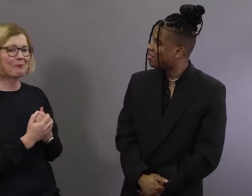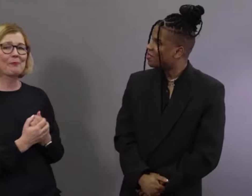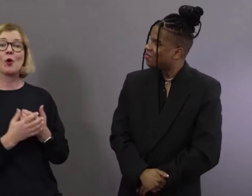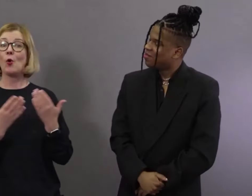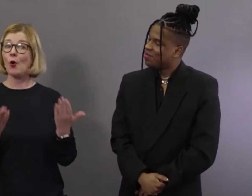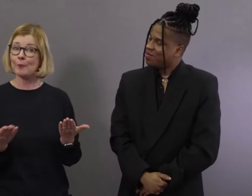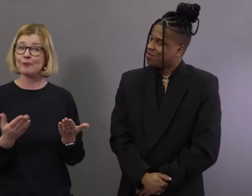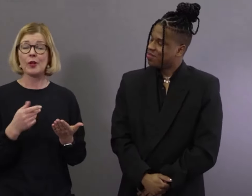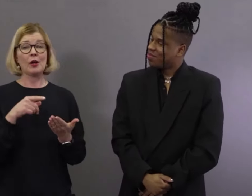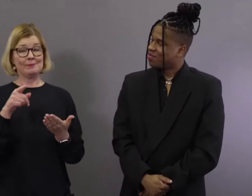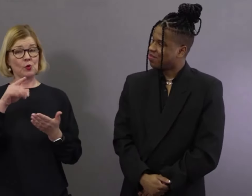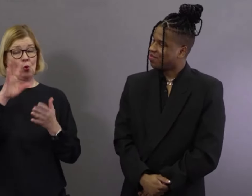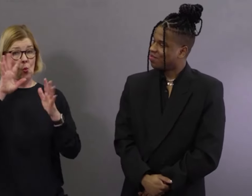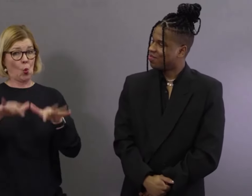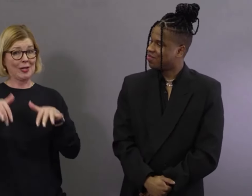Kiitoksia.